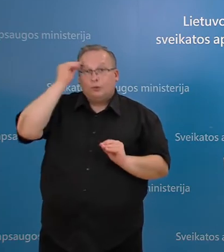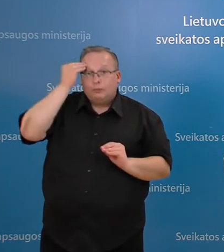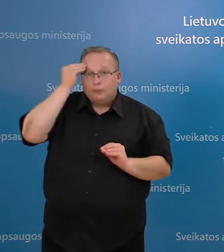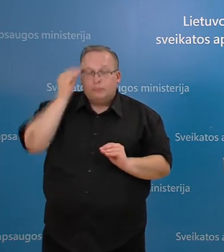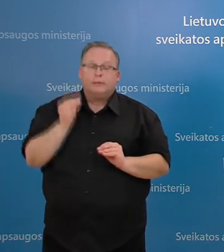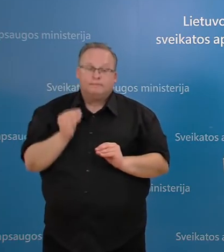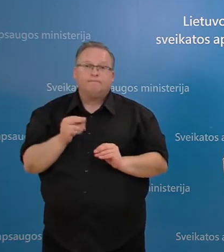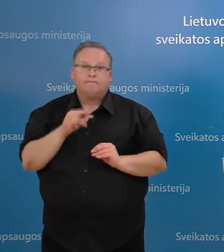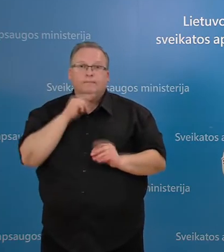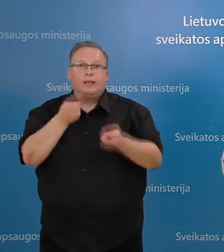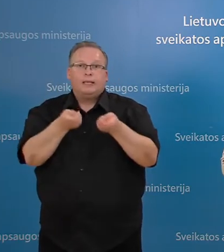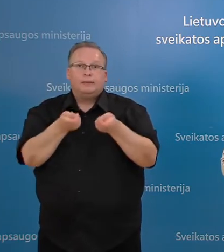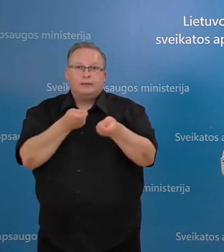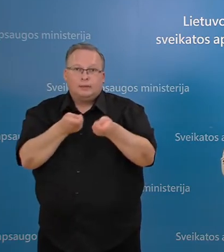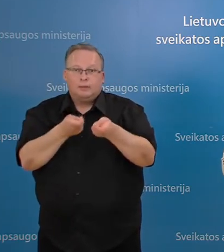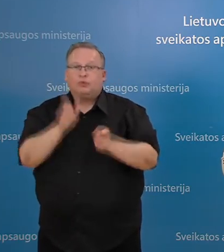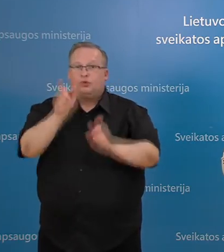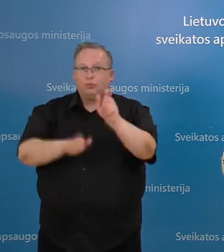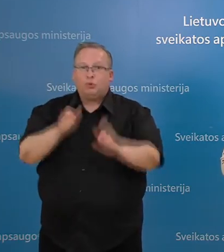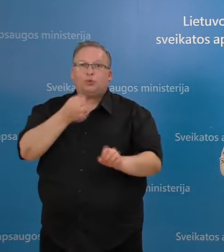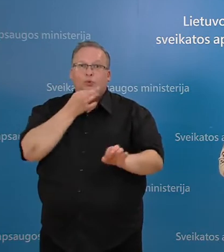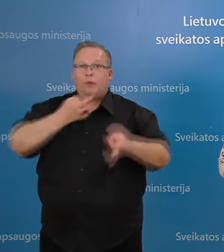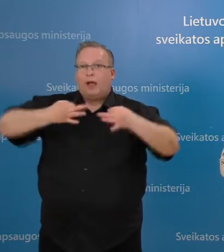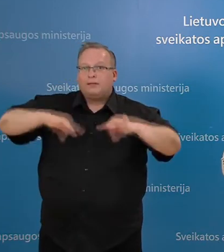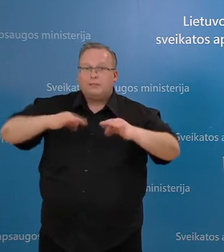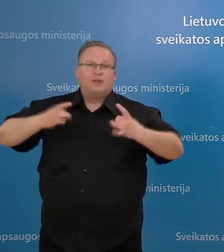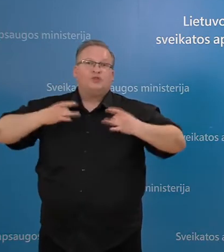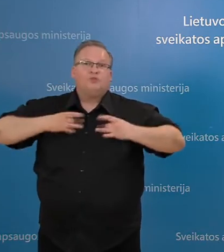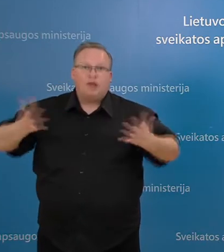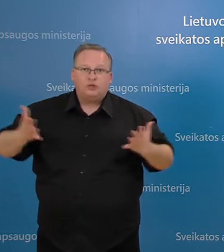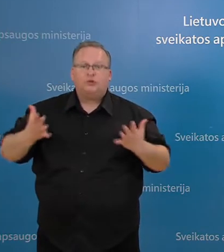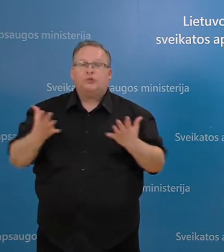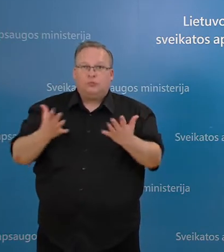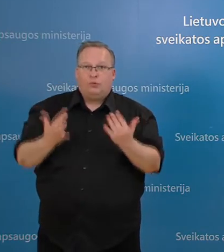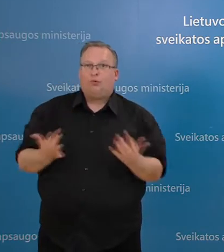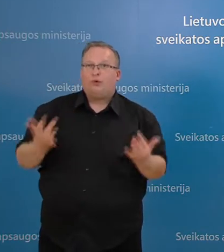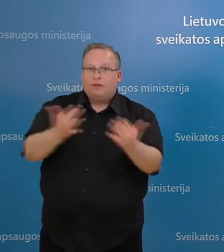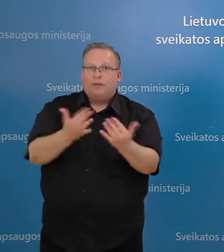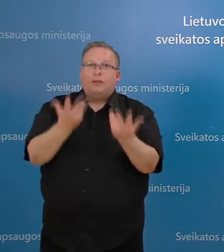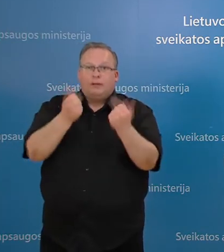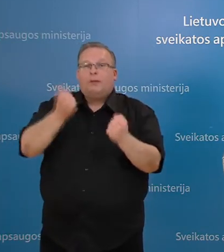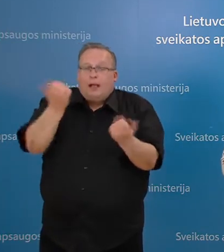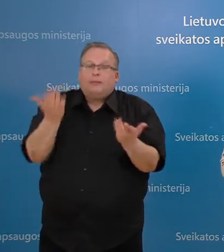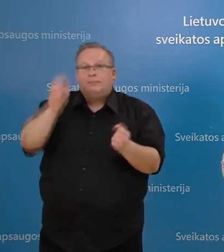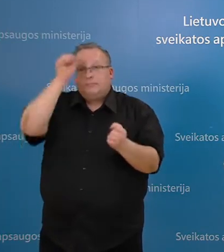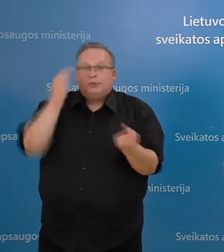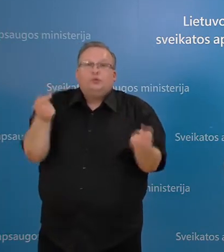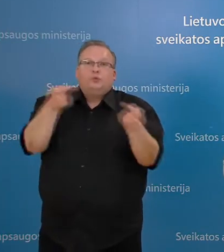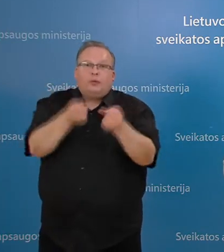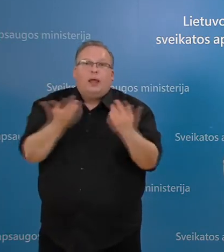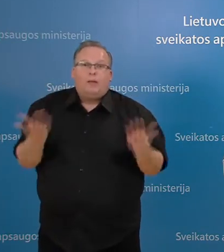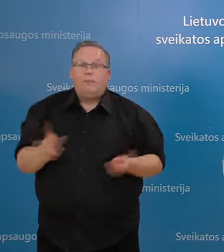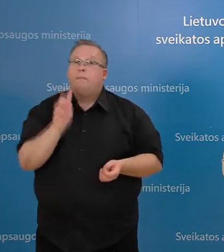kelia na, tos žmonių atsipalaidavimas, švenčių organizavimas, gal taip tikrai toks sutapimas dėl šių švenčių, bet vis